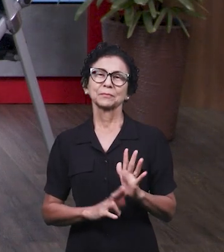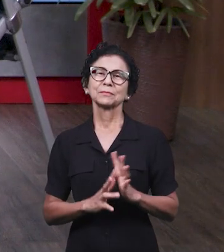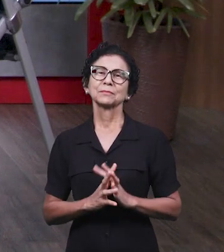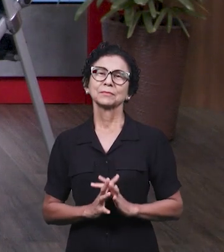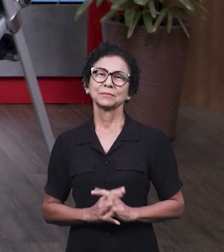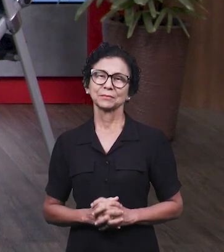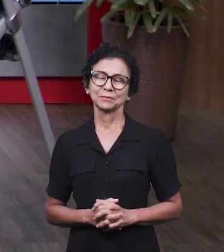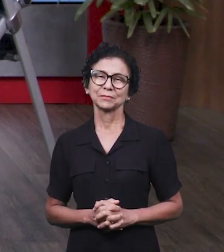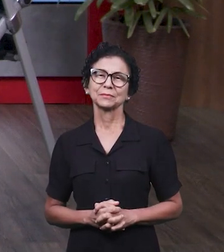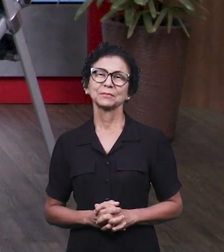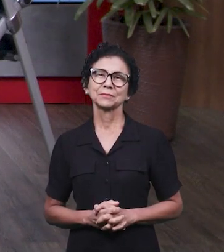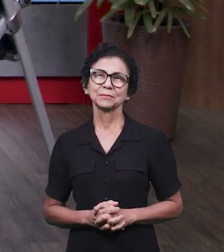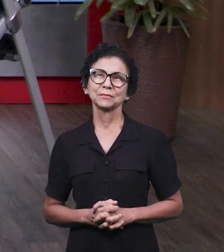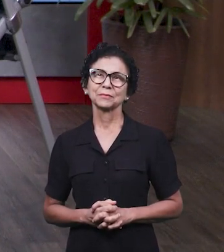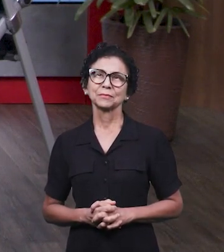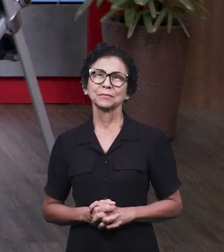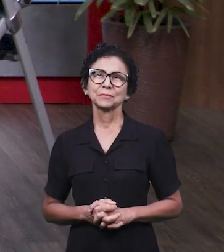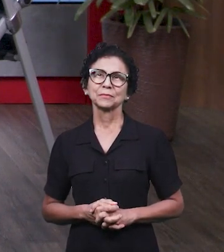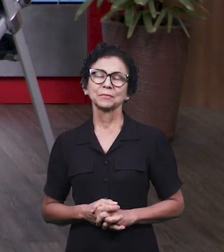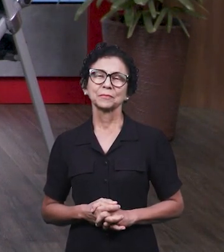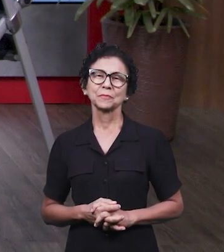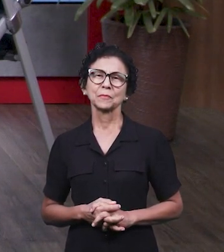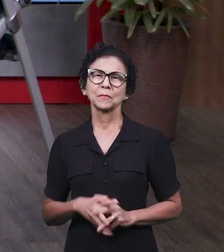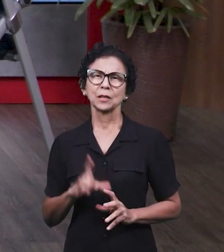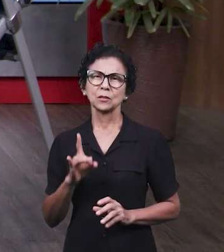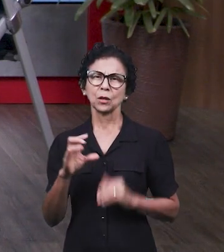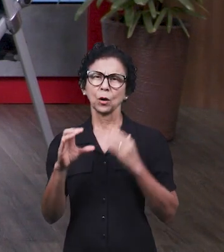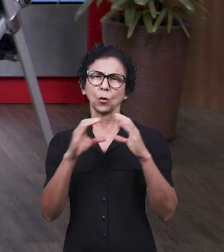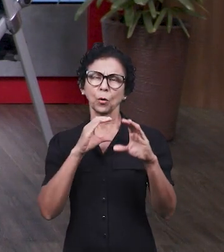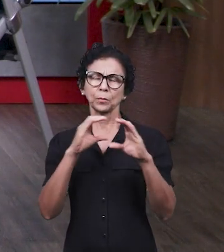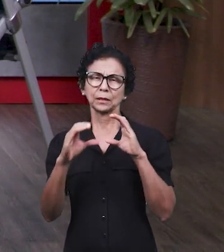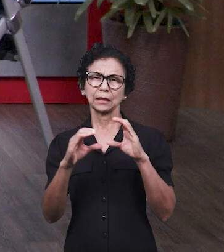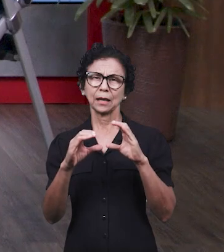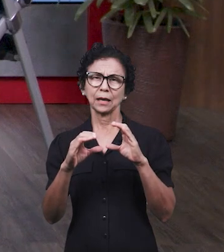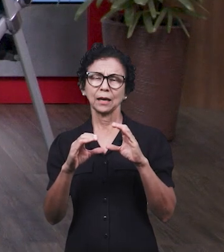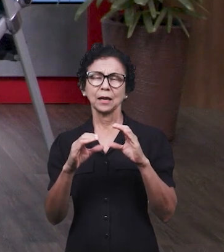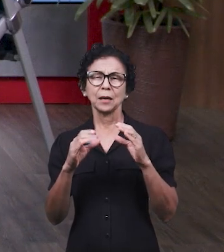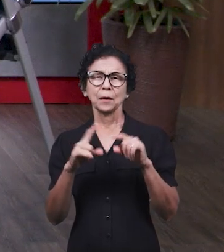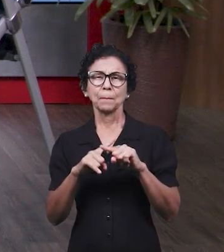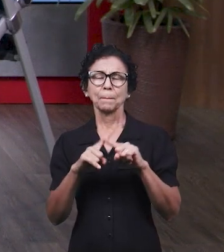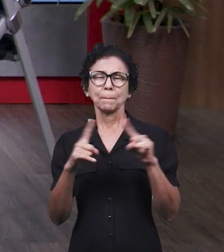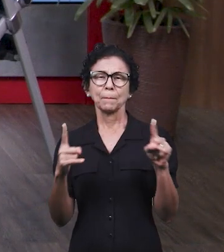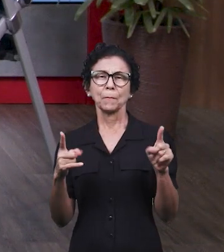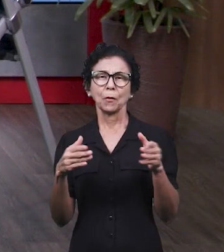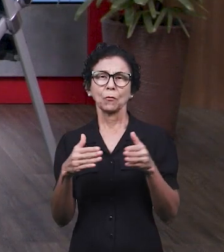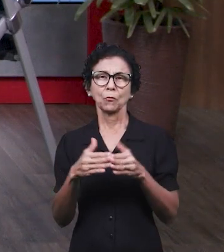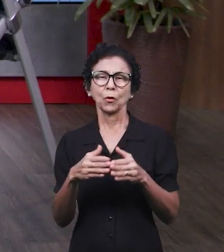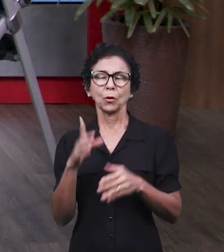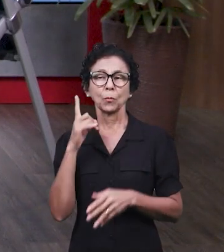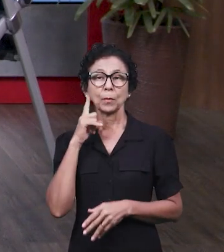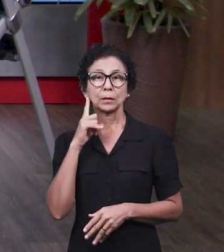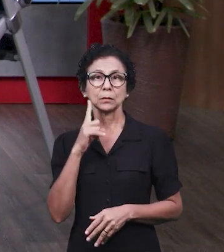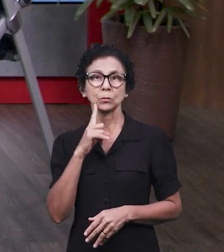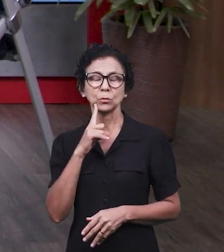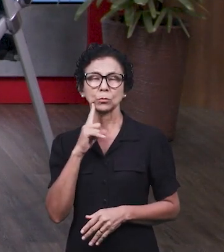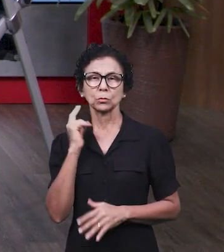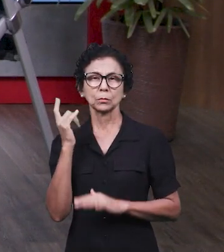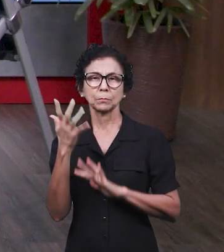do que simplesmente uma forma de se comunicar, pois é a chave para que os surdos possam se